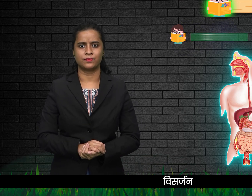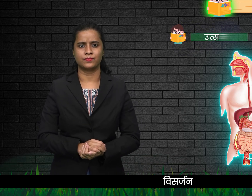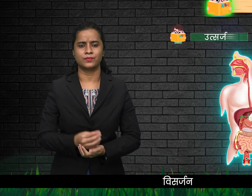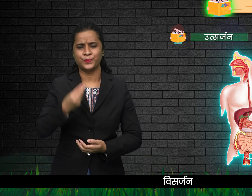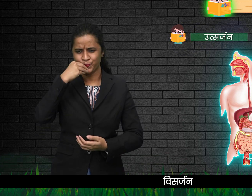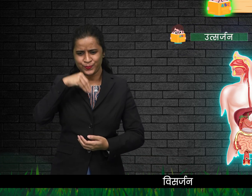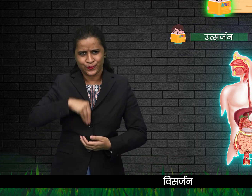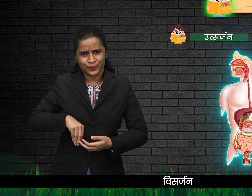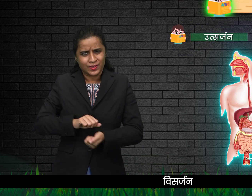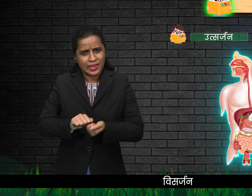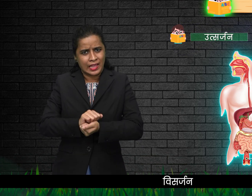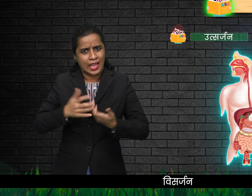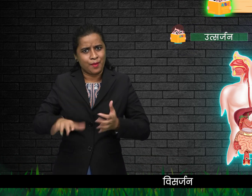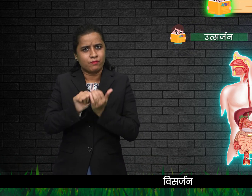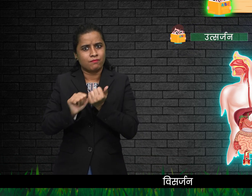विसर्जन,